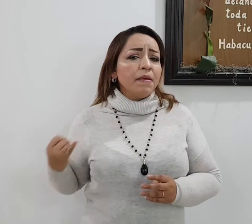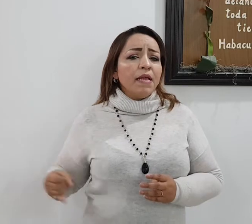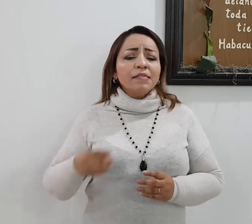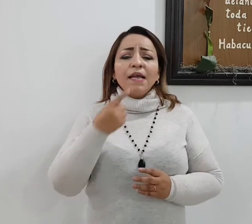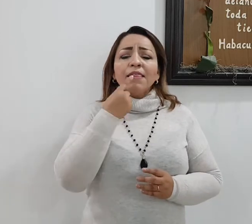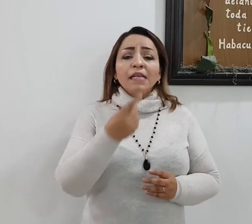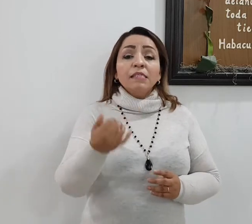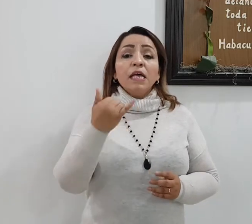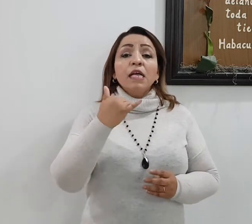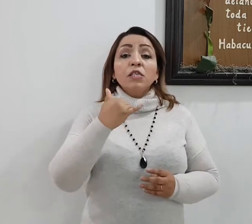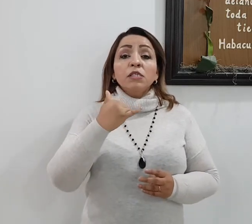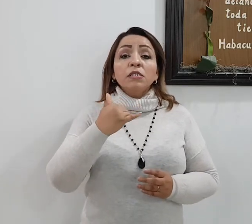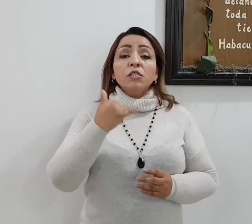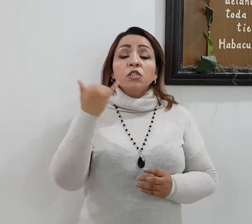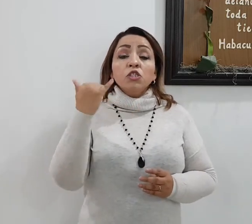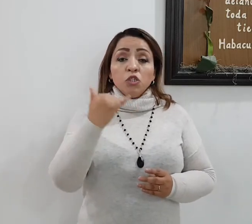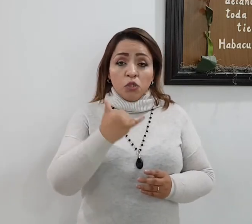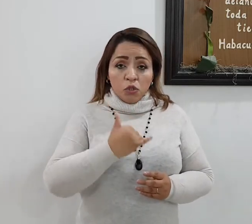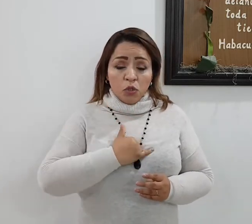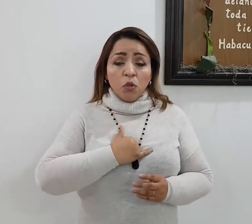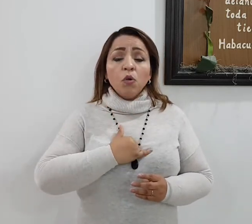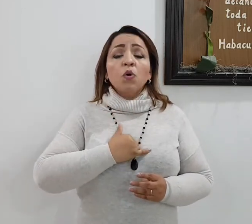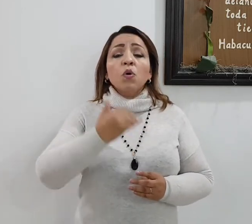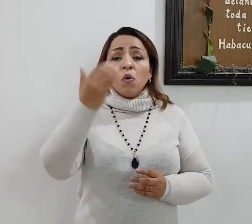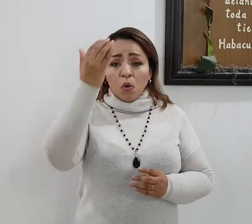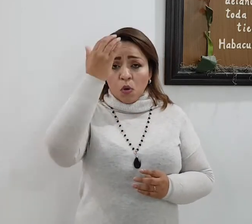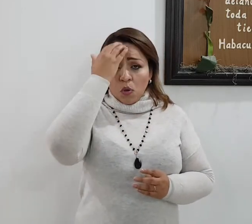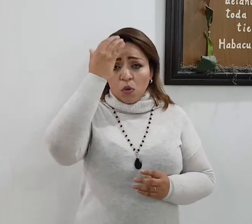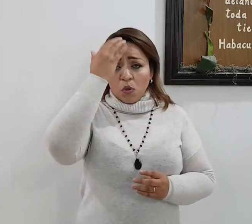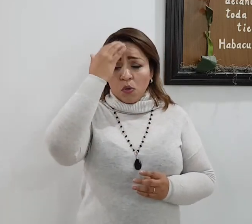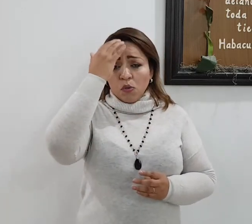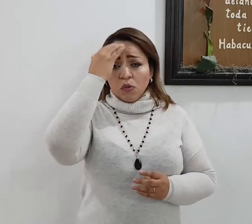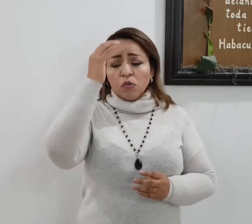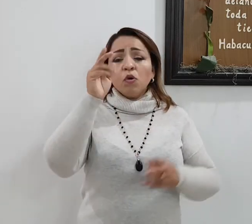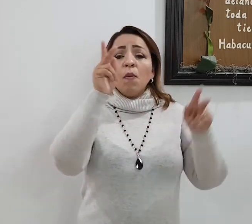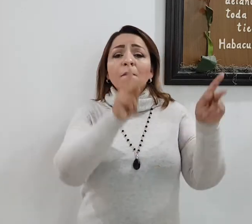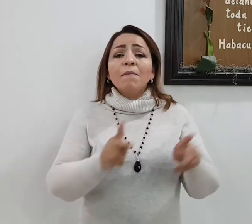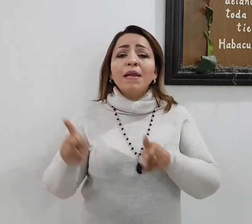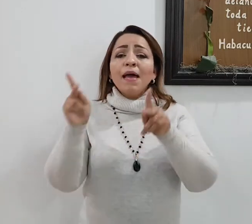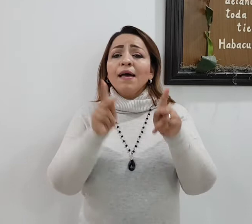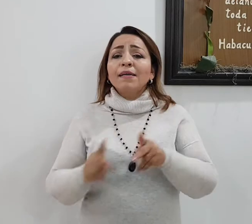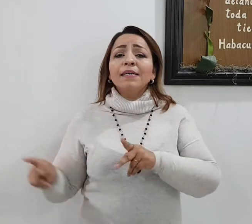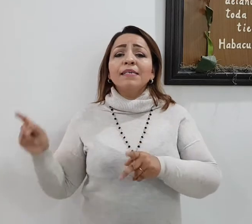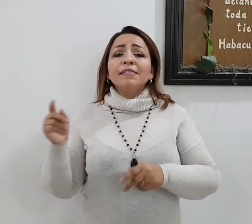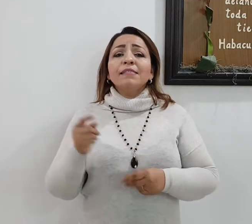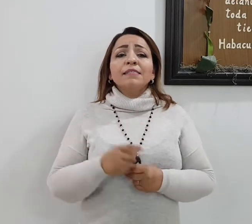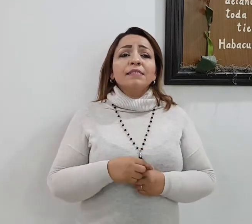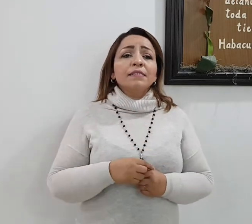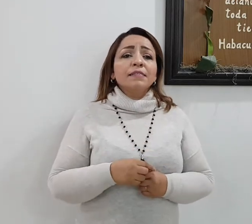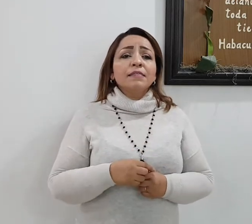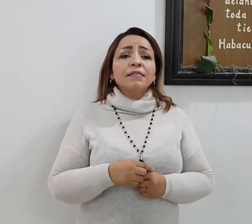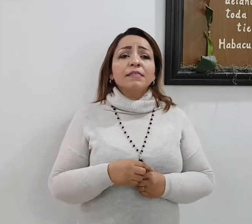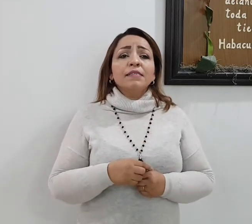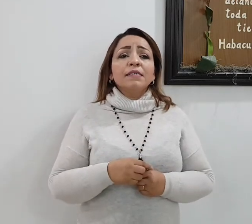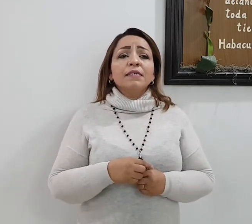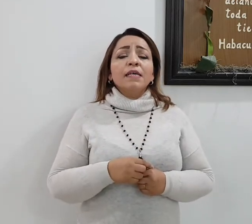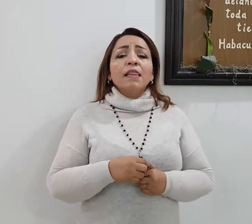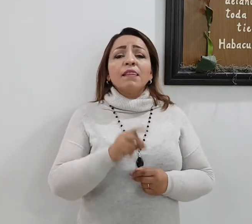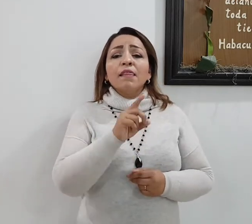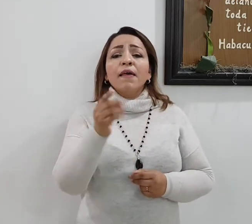ti. Son la voluntad de Dios, planes de bien y no de mal, para darles un futuro y una esperanza mejor que